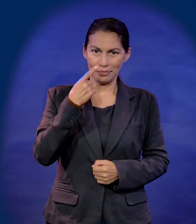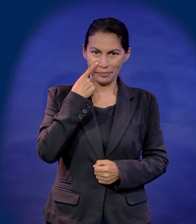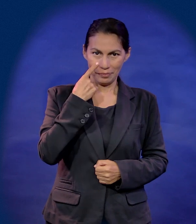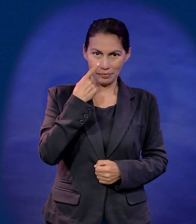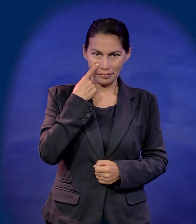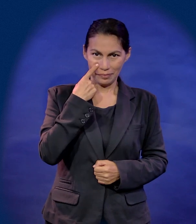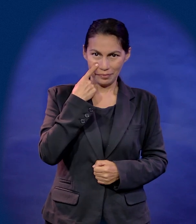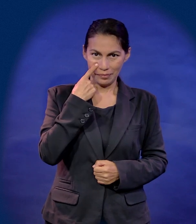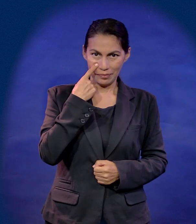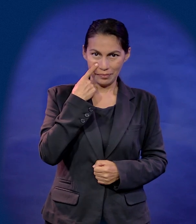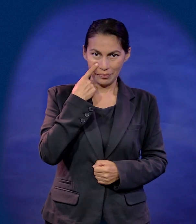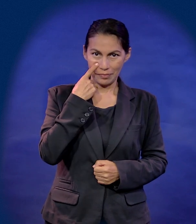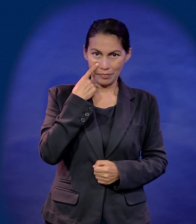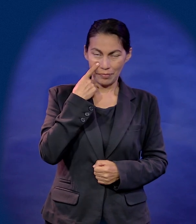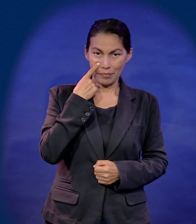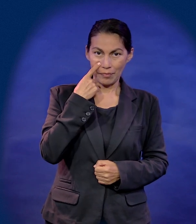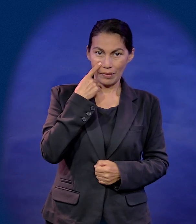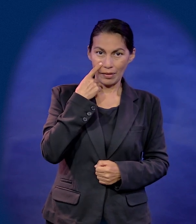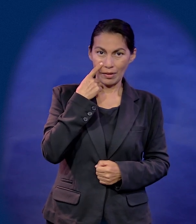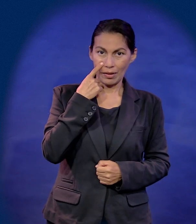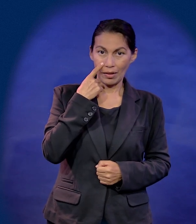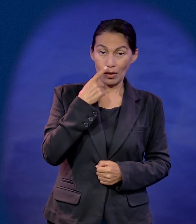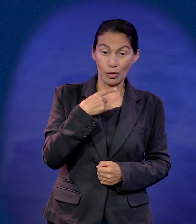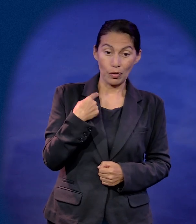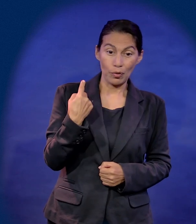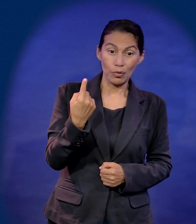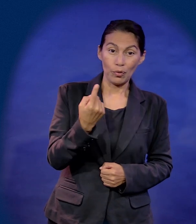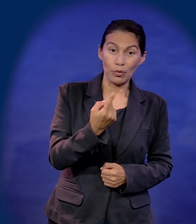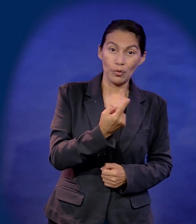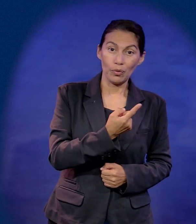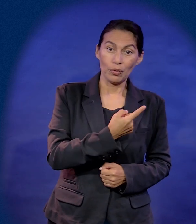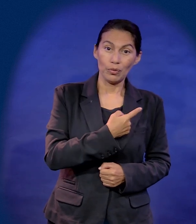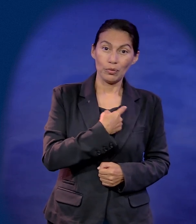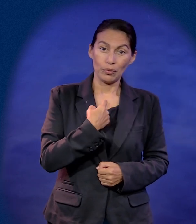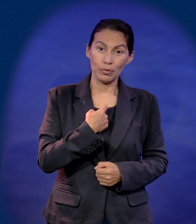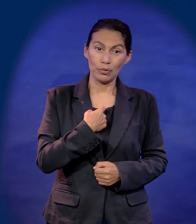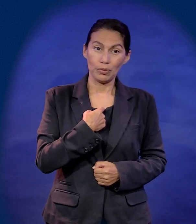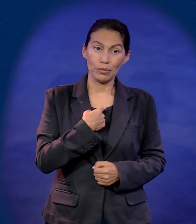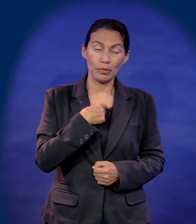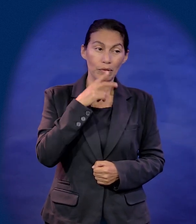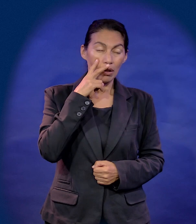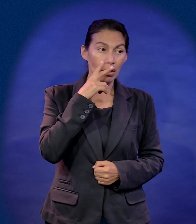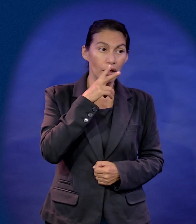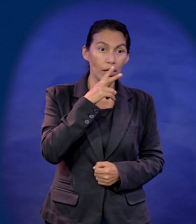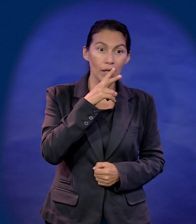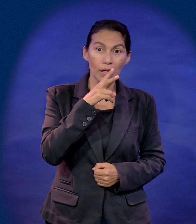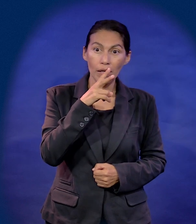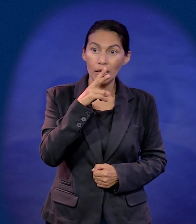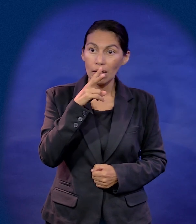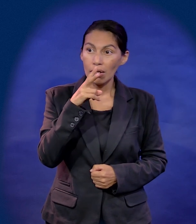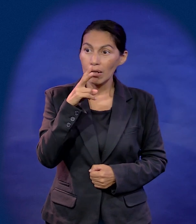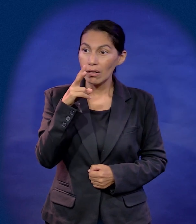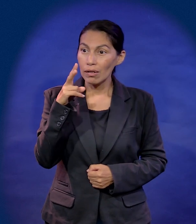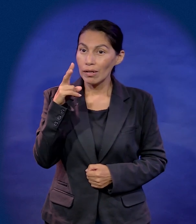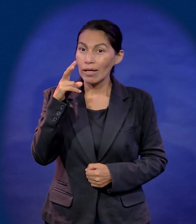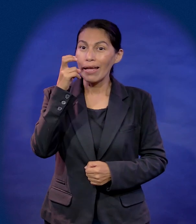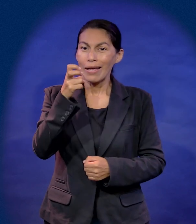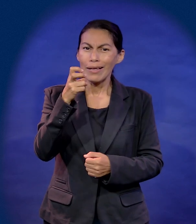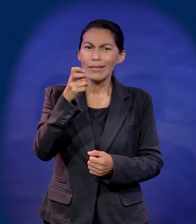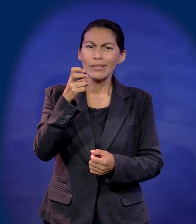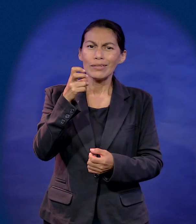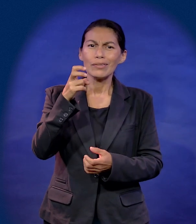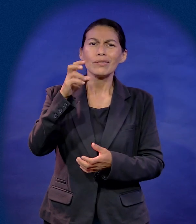Nosotros. Ahora, fíjese bien. El principio de la contemplación dice que nosotros nos convertimos en aquello